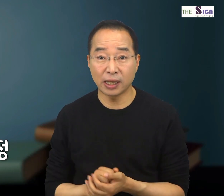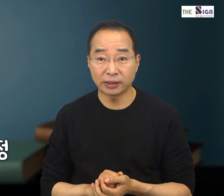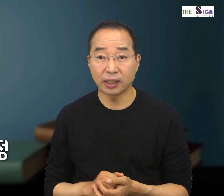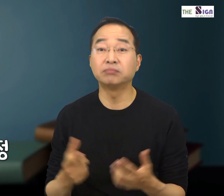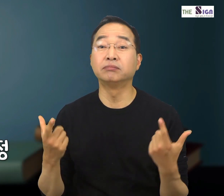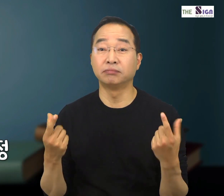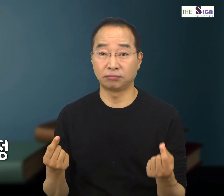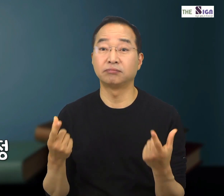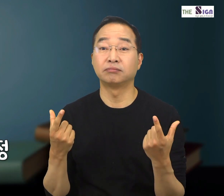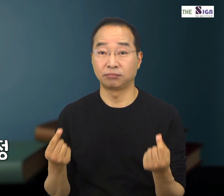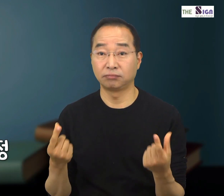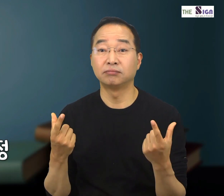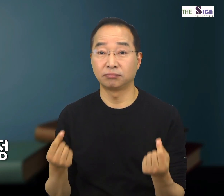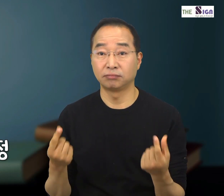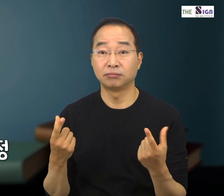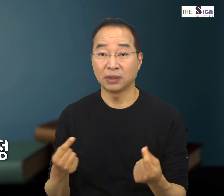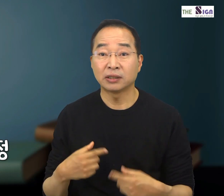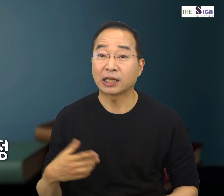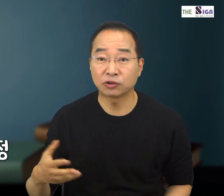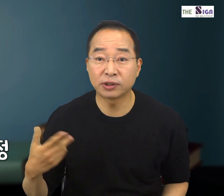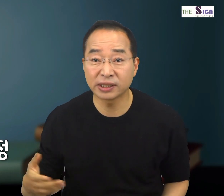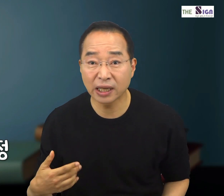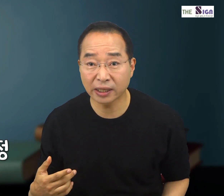때 나도 그렇게 생각해,